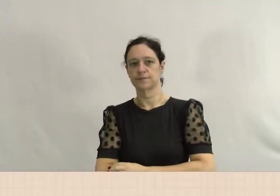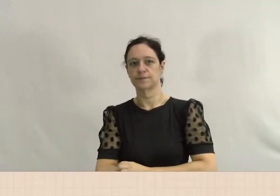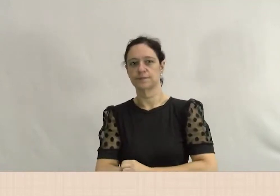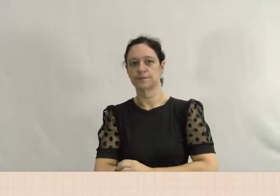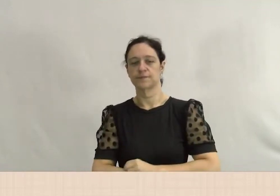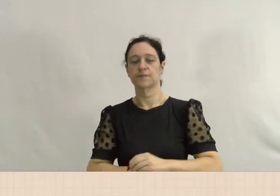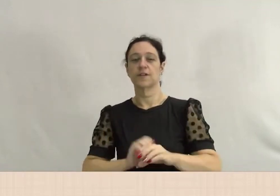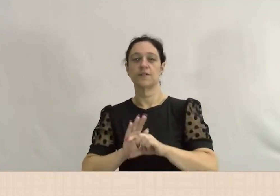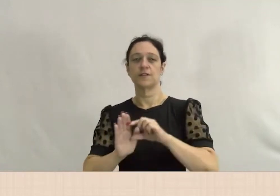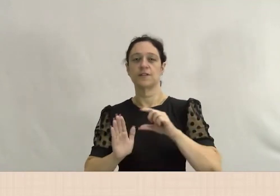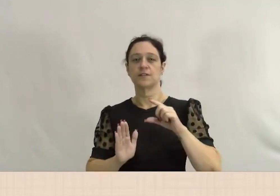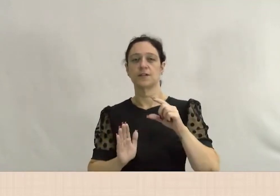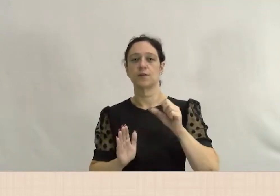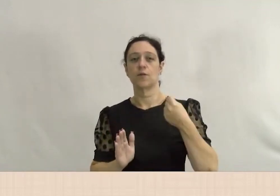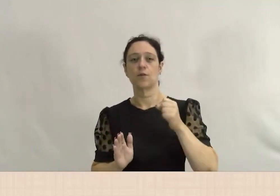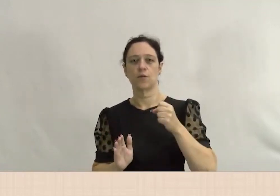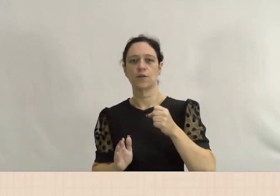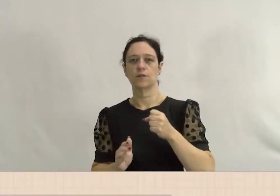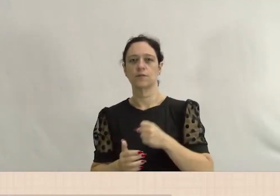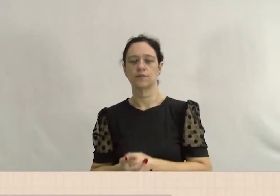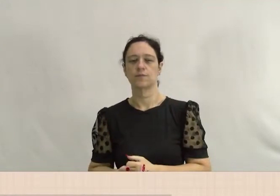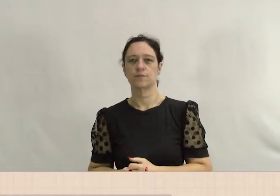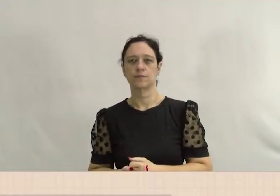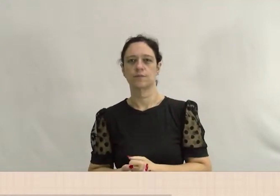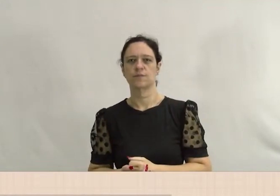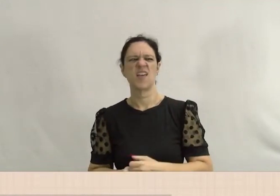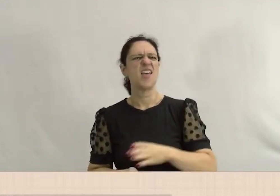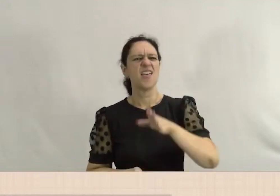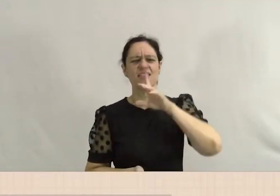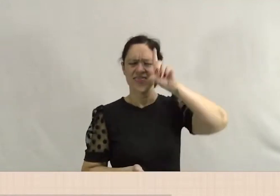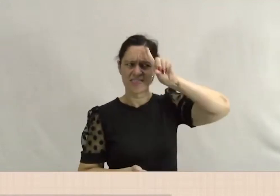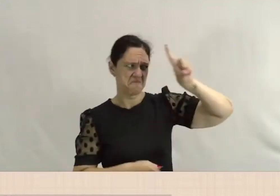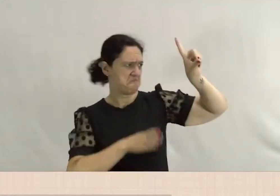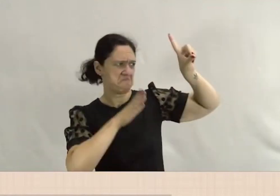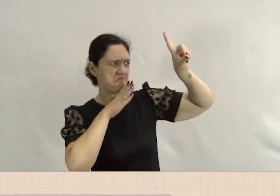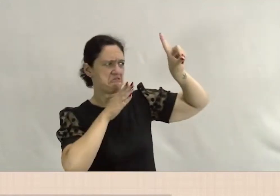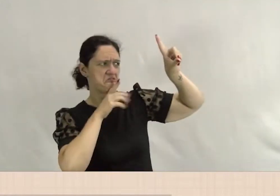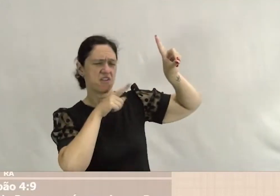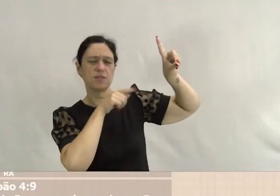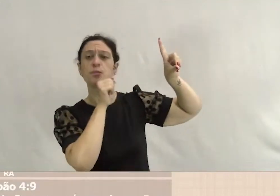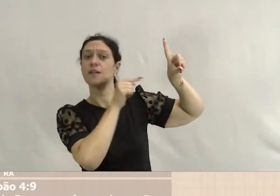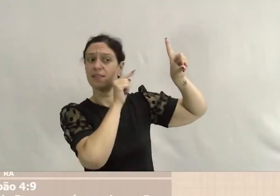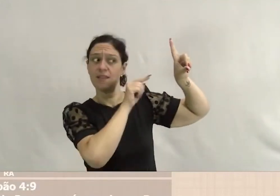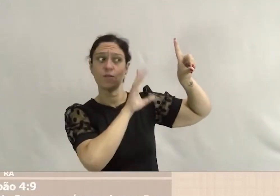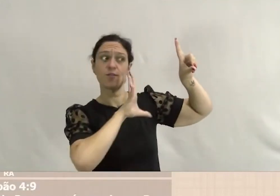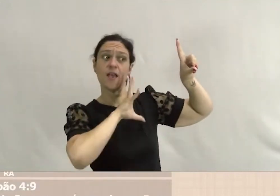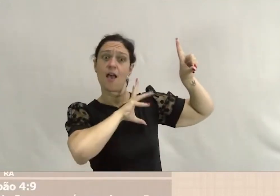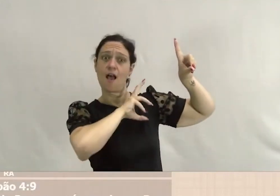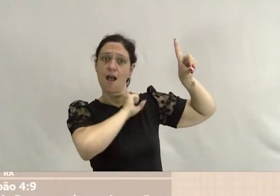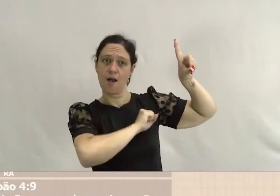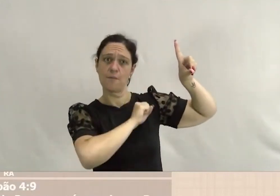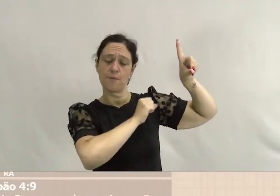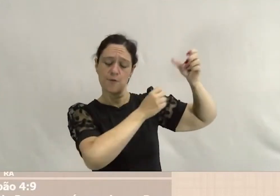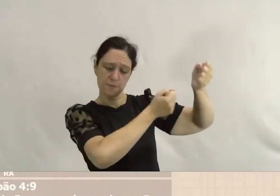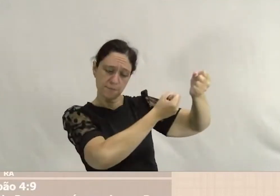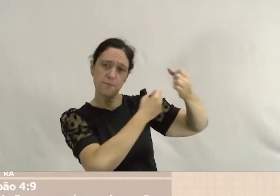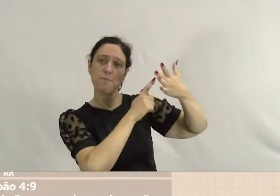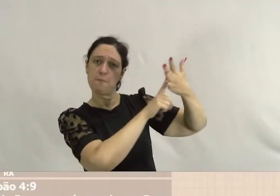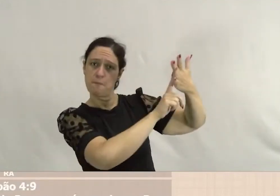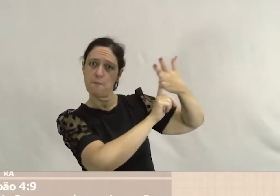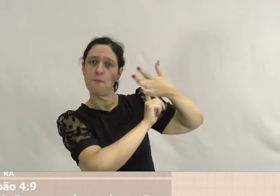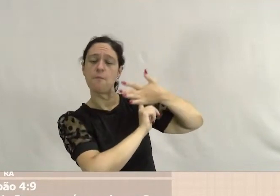Versículo 8. Aquele que não ama não conhece a Deus, pois Deus é amor. Nisso se manifestou o amor de Deus em nós, em haver